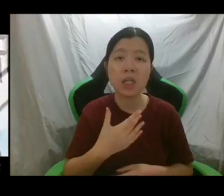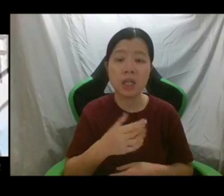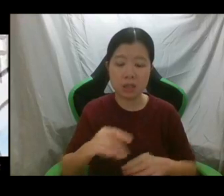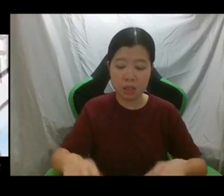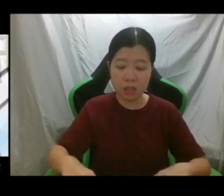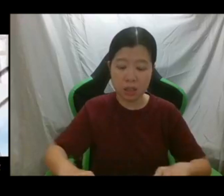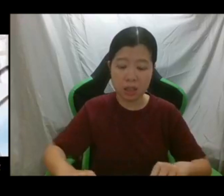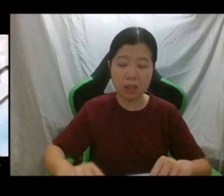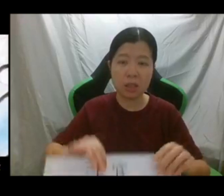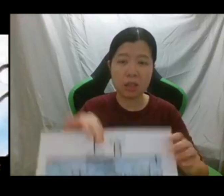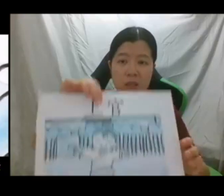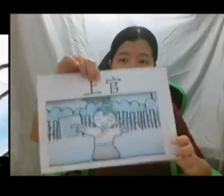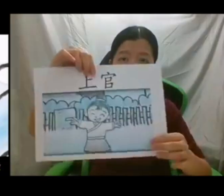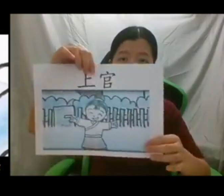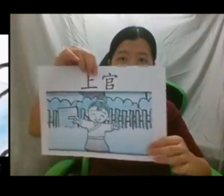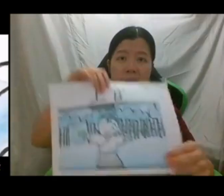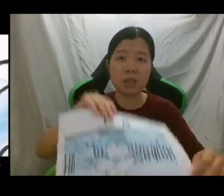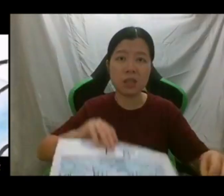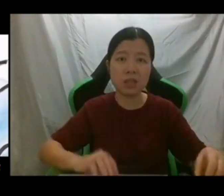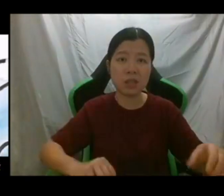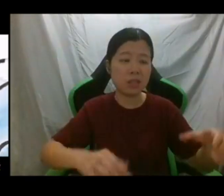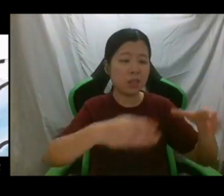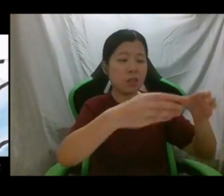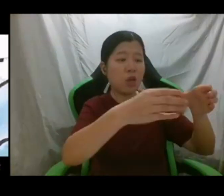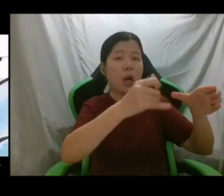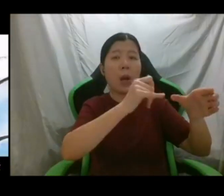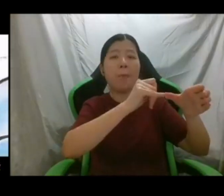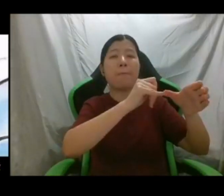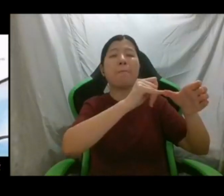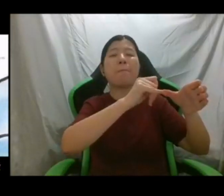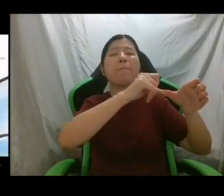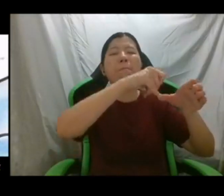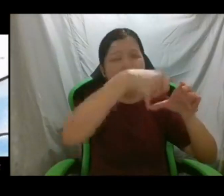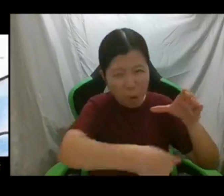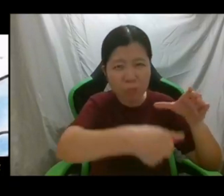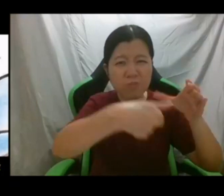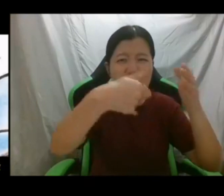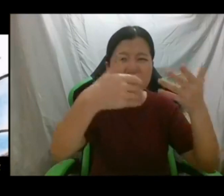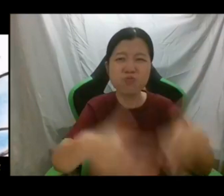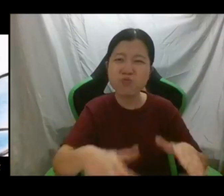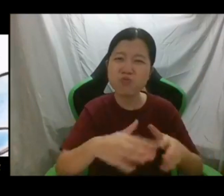上官因為跣一跣腳，成個人跌咗入去個水缸入面啊！